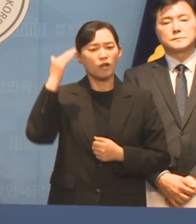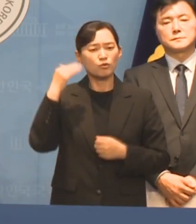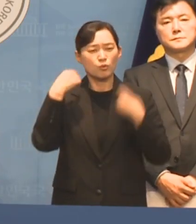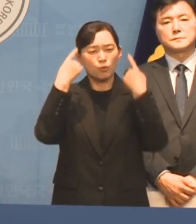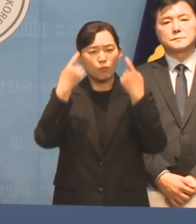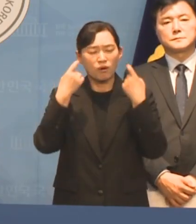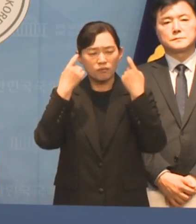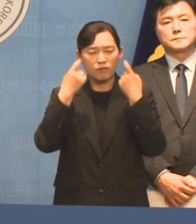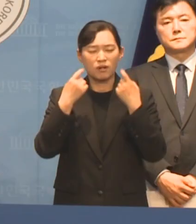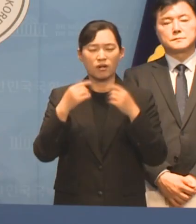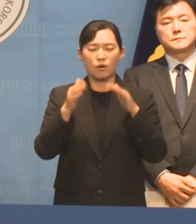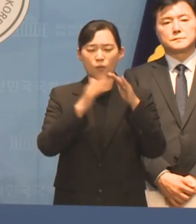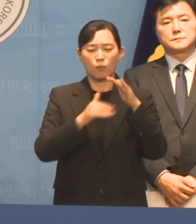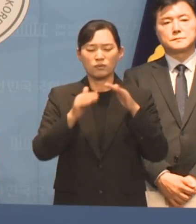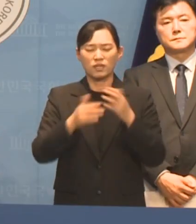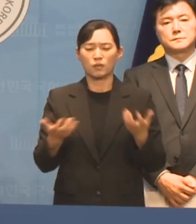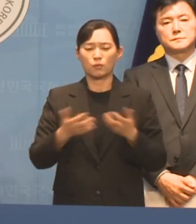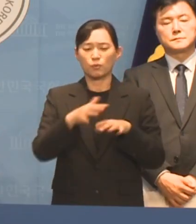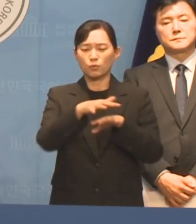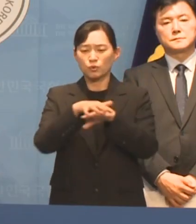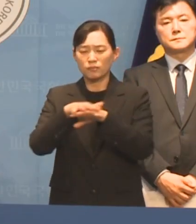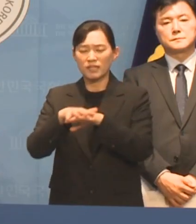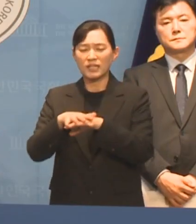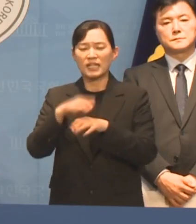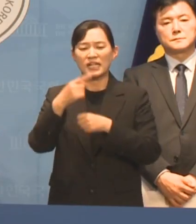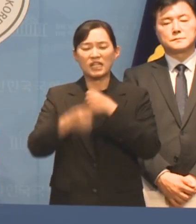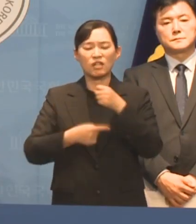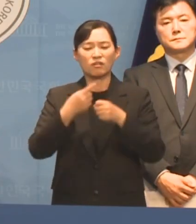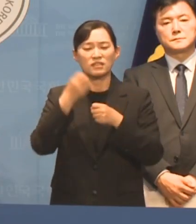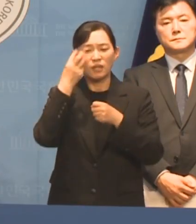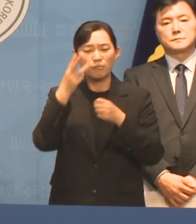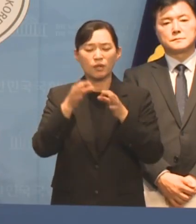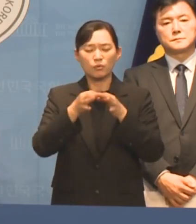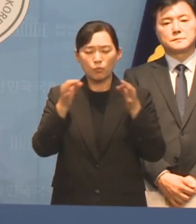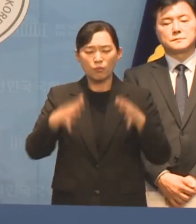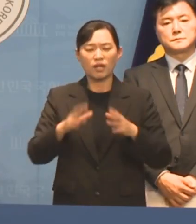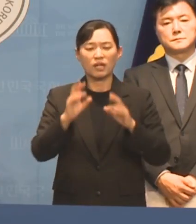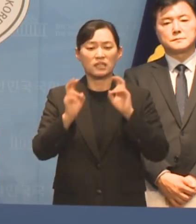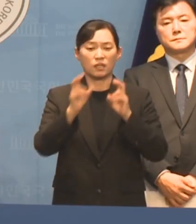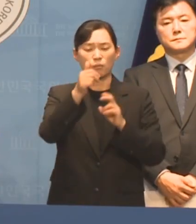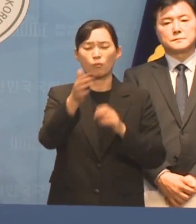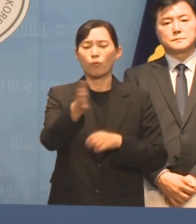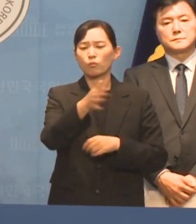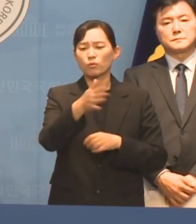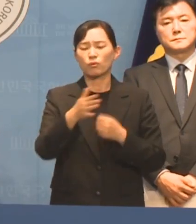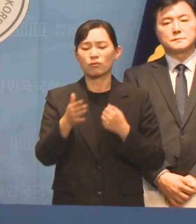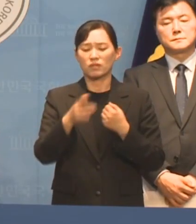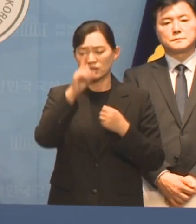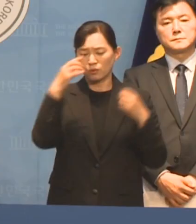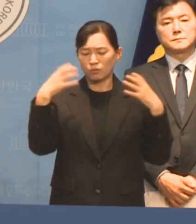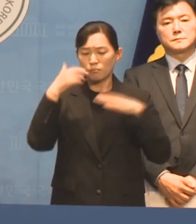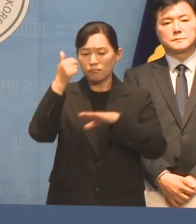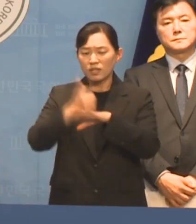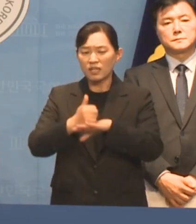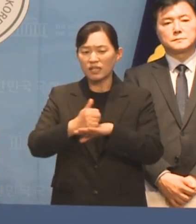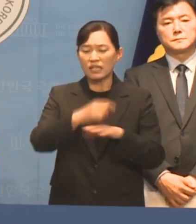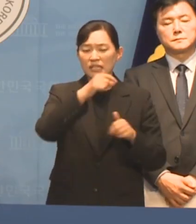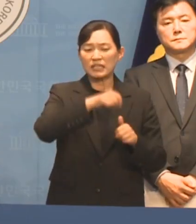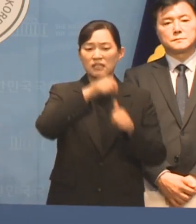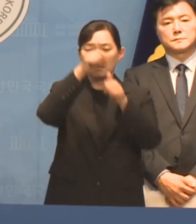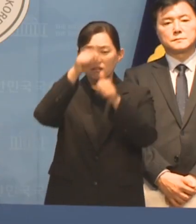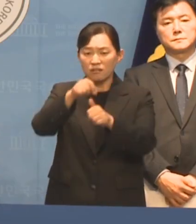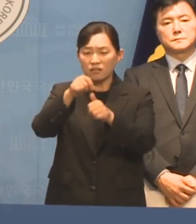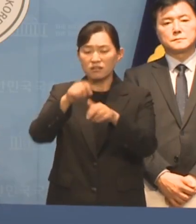한국관광공사 노동조합은 1년 3개월여 경영 공백 상태로 공사를 방치하다 정권 말기에 와서야 낙하산